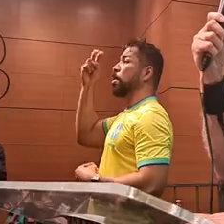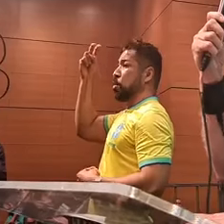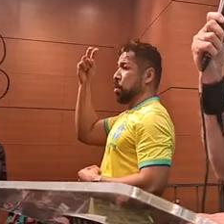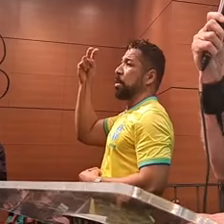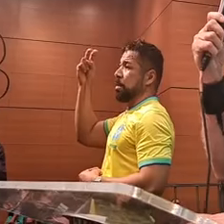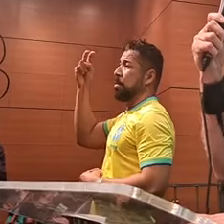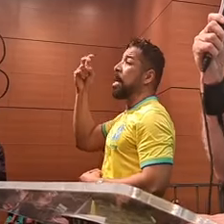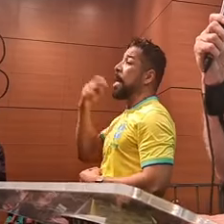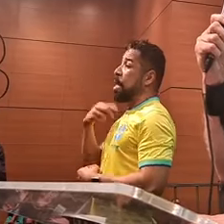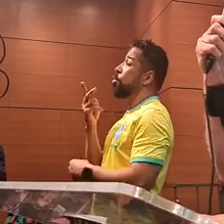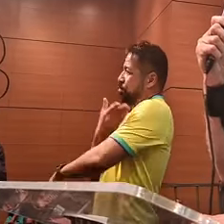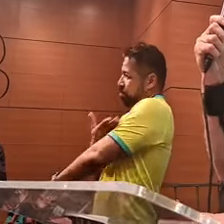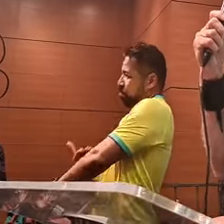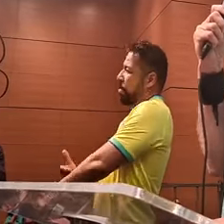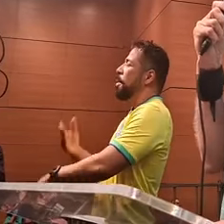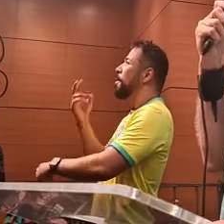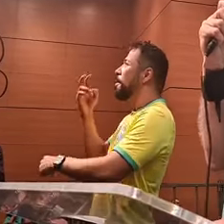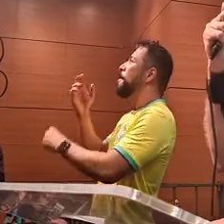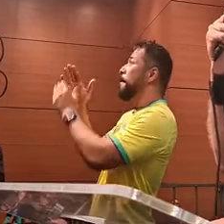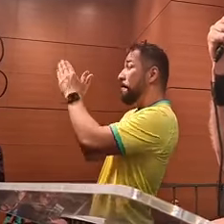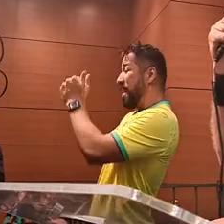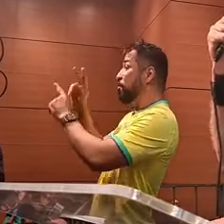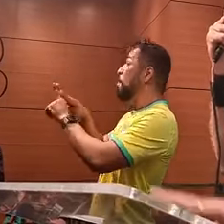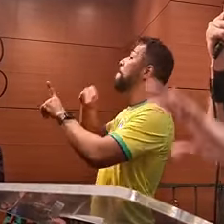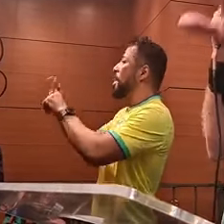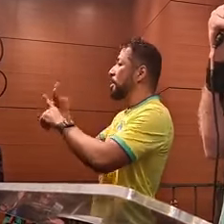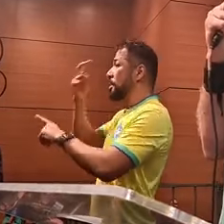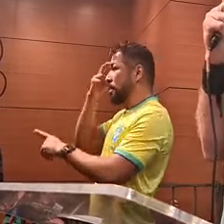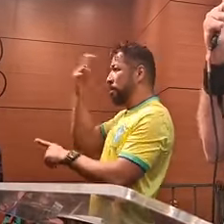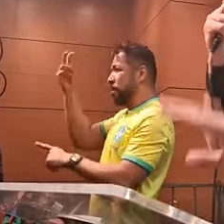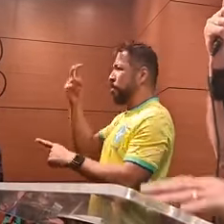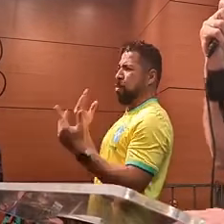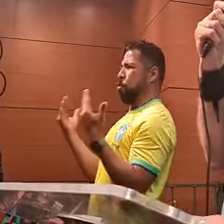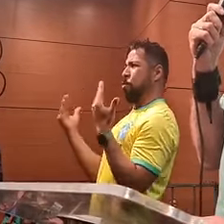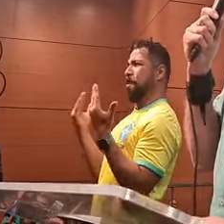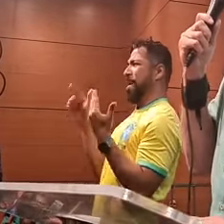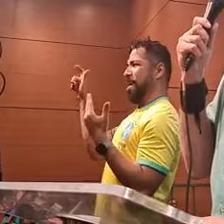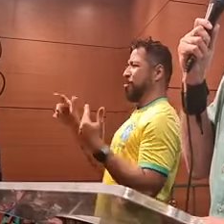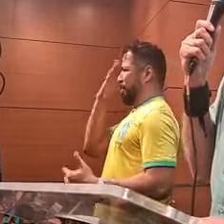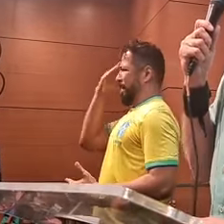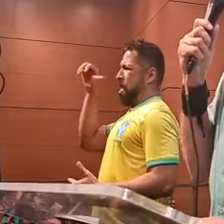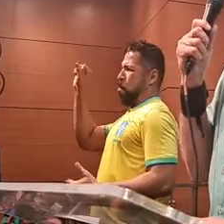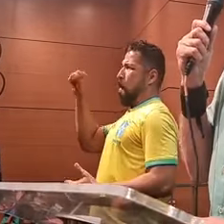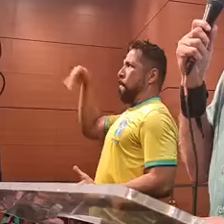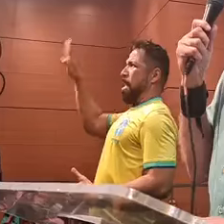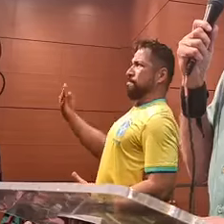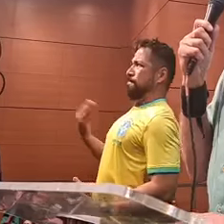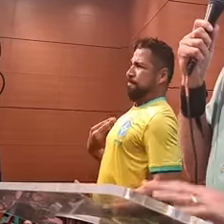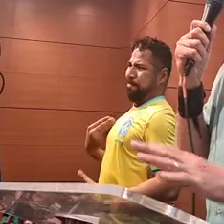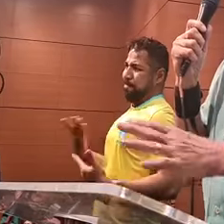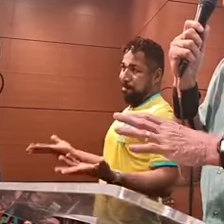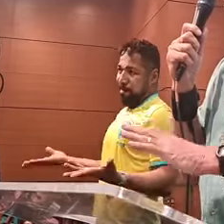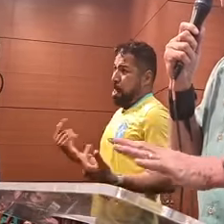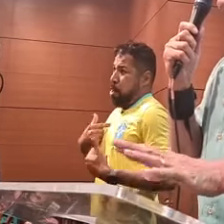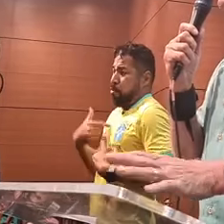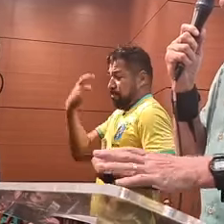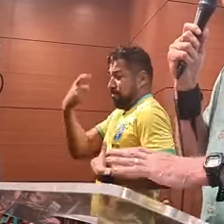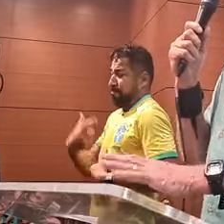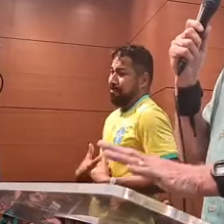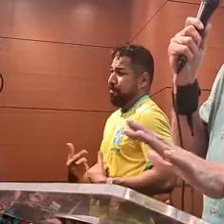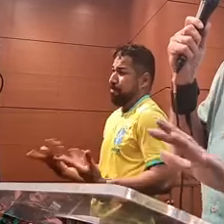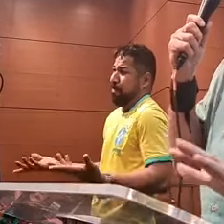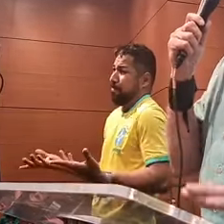Eu sempre peço mais do que isso. Eu não me comparo com aquela pessoa lá atrás. Eu só quero